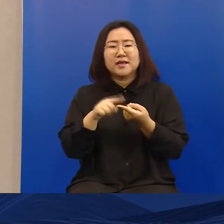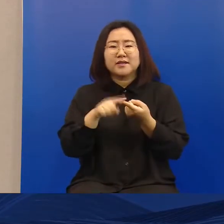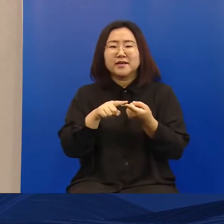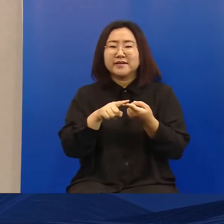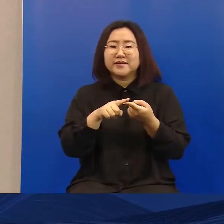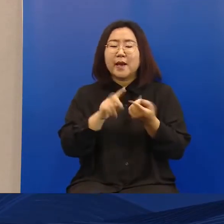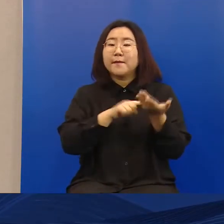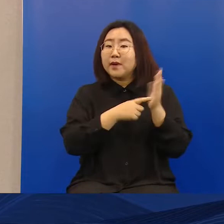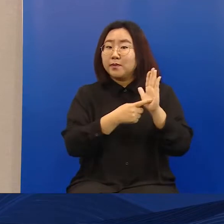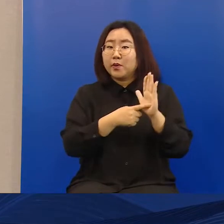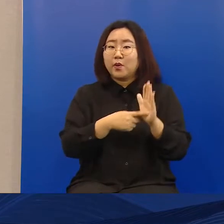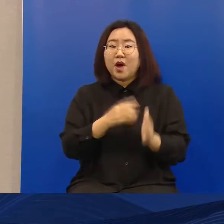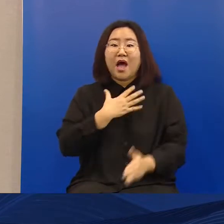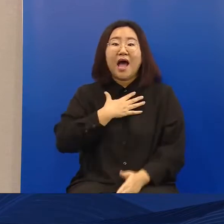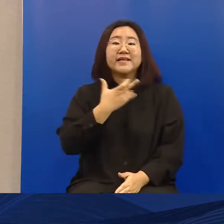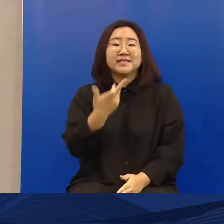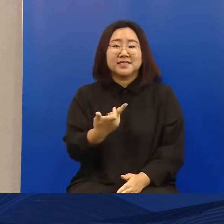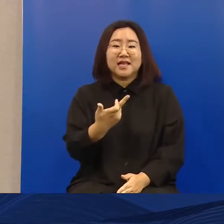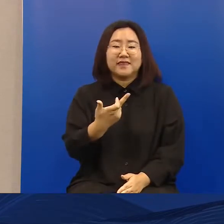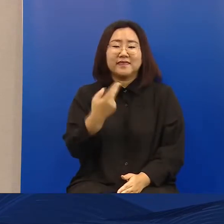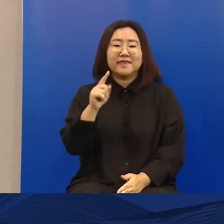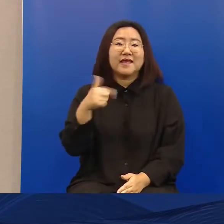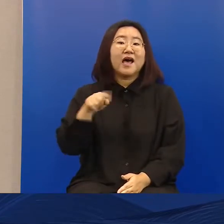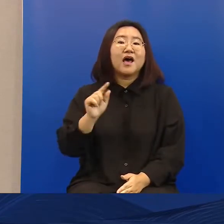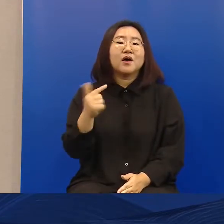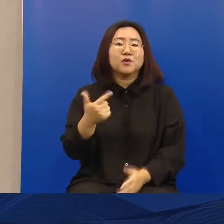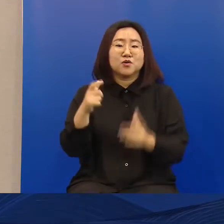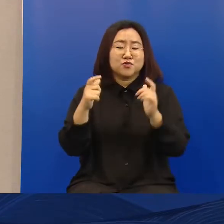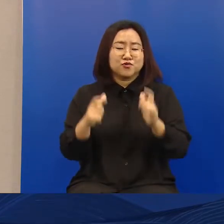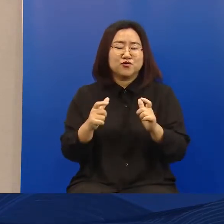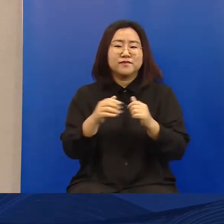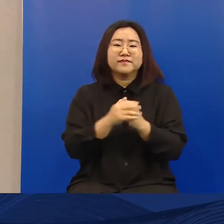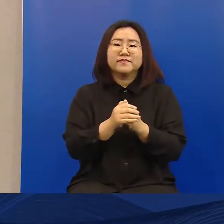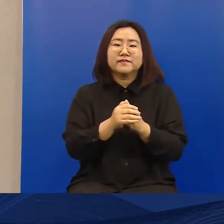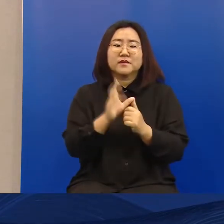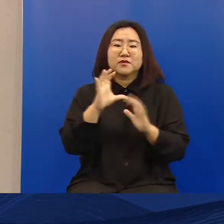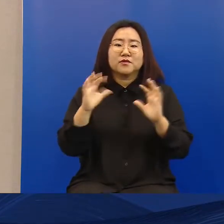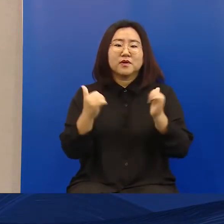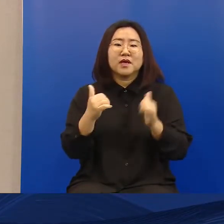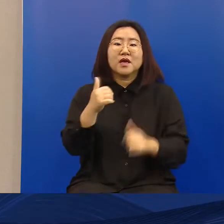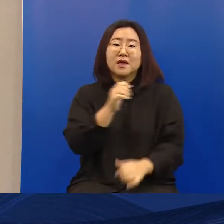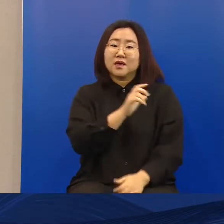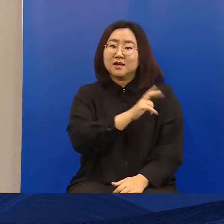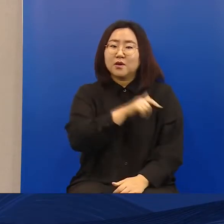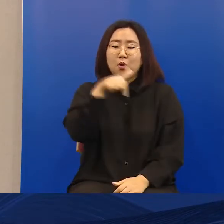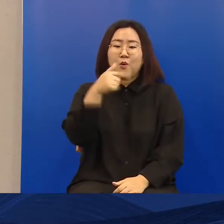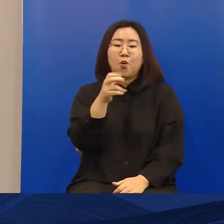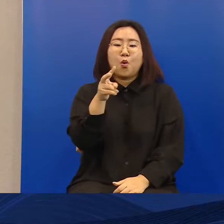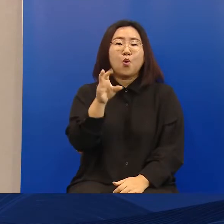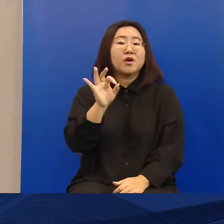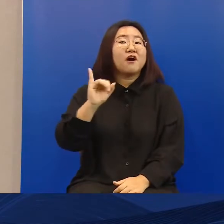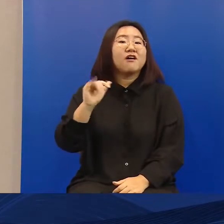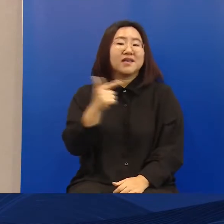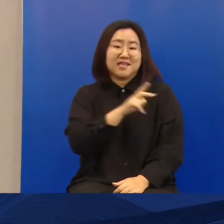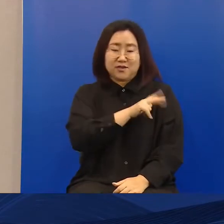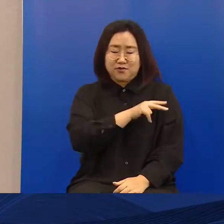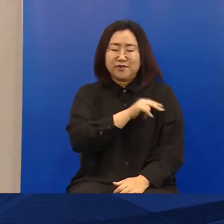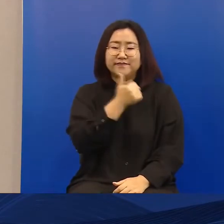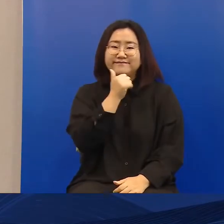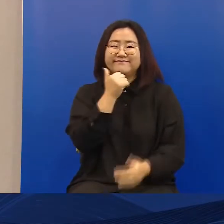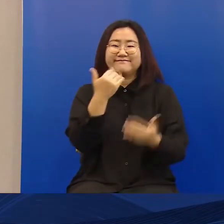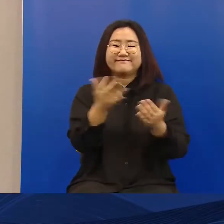주제로 안산 단원구 갑지역구이신 국회의원 고영인 의원님이십니다.